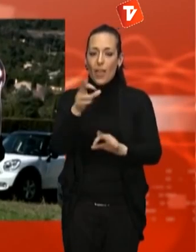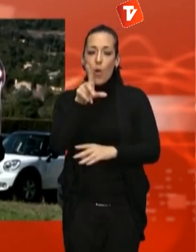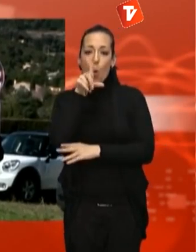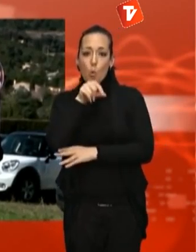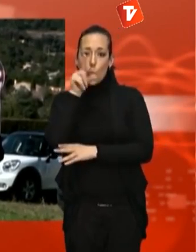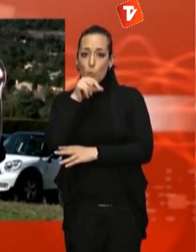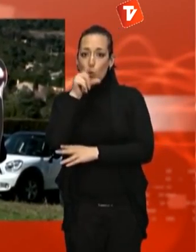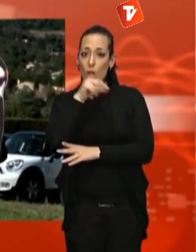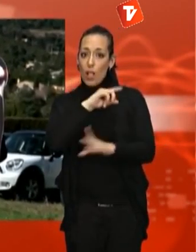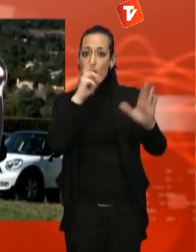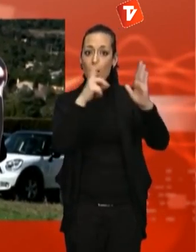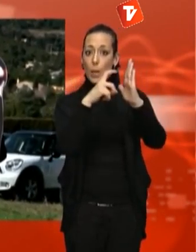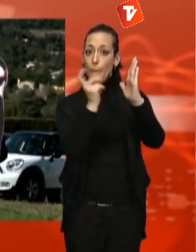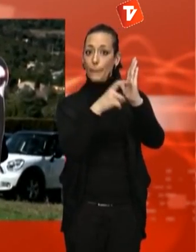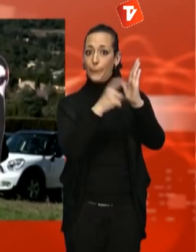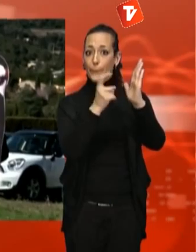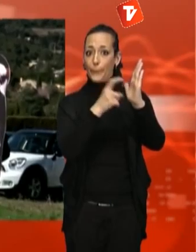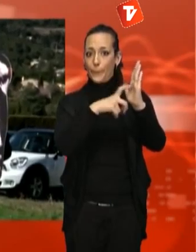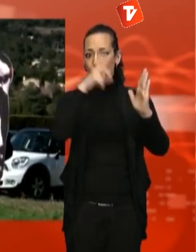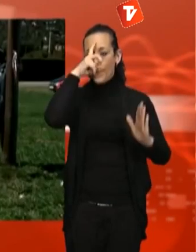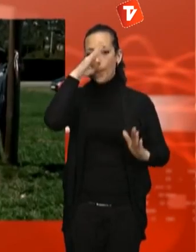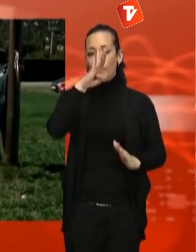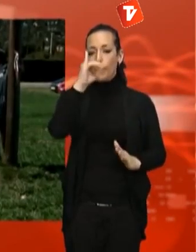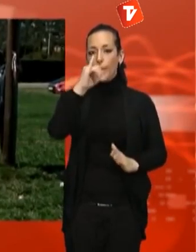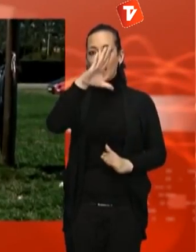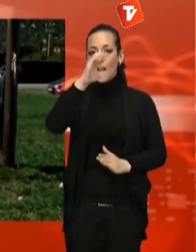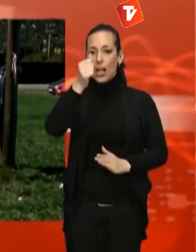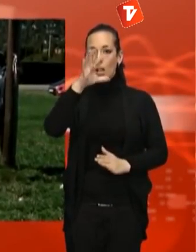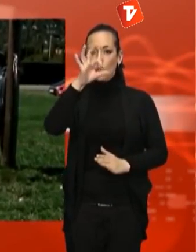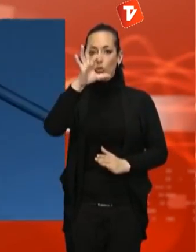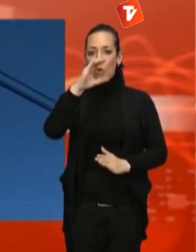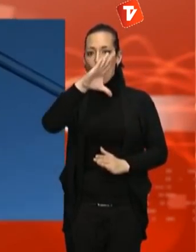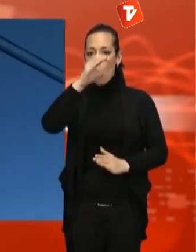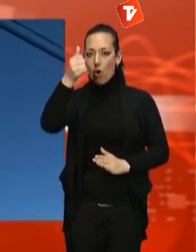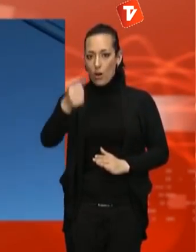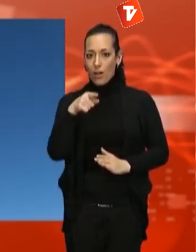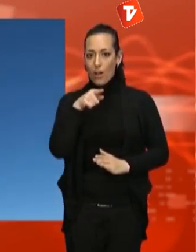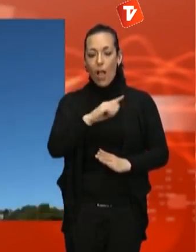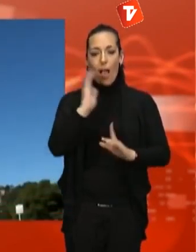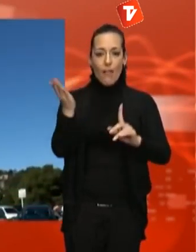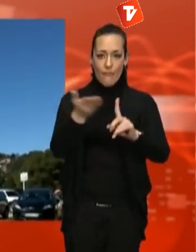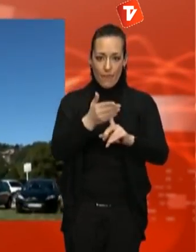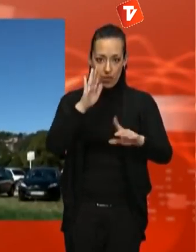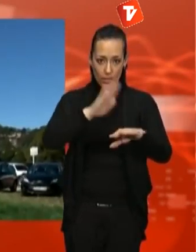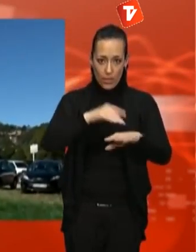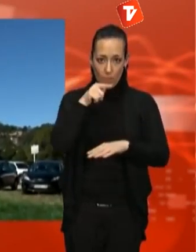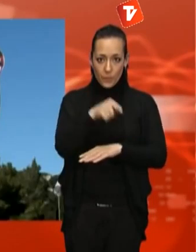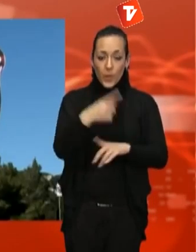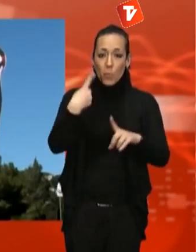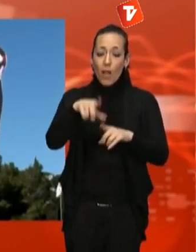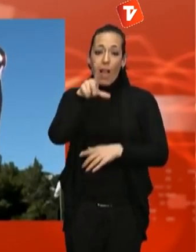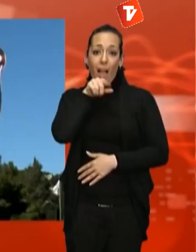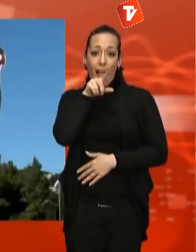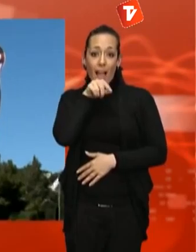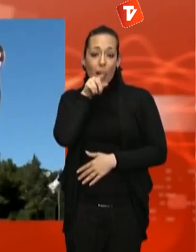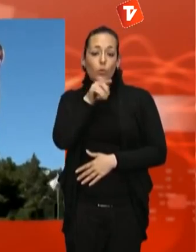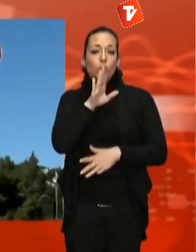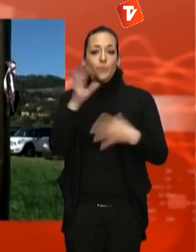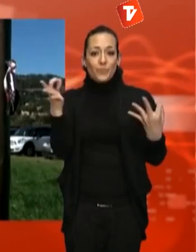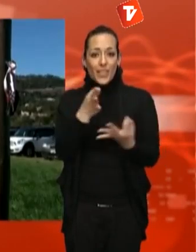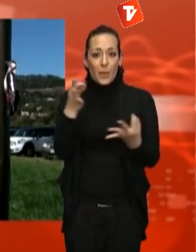en aquests pals, confonent-los amb arbres morts. Aquestes aus són territorials i no actuen on ja n'hi ha altres. Per